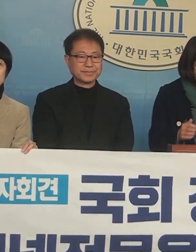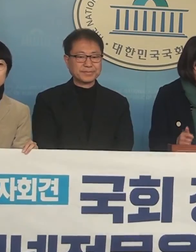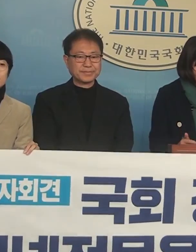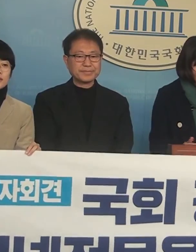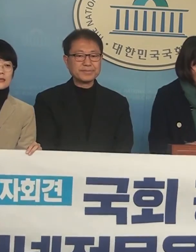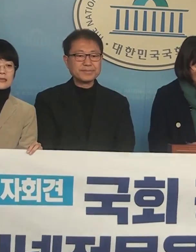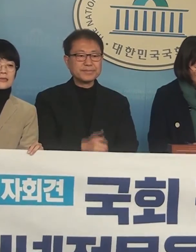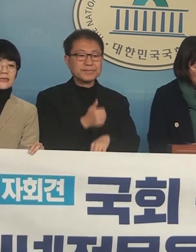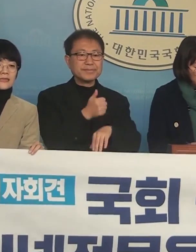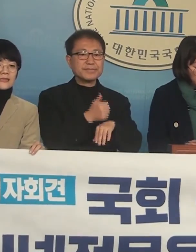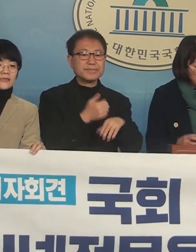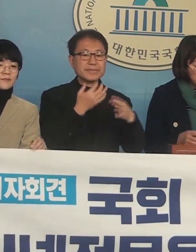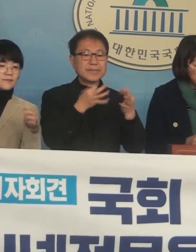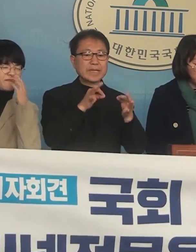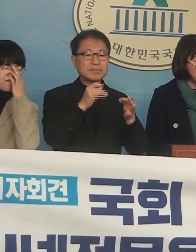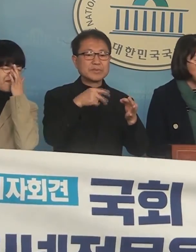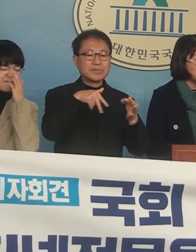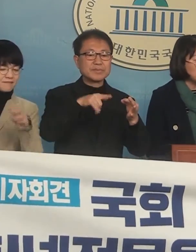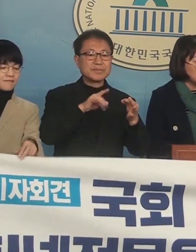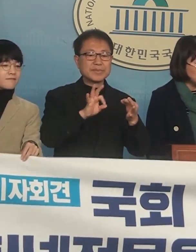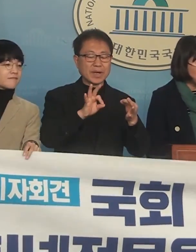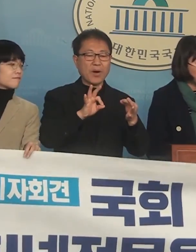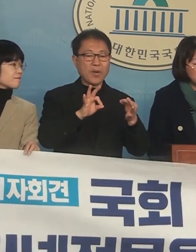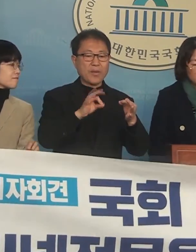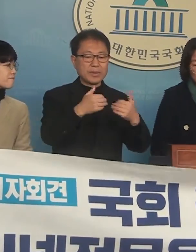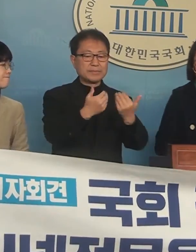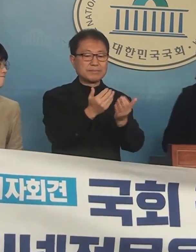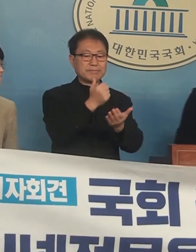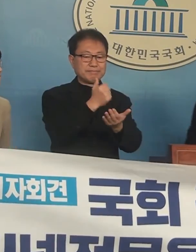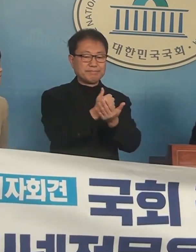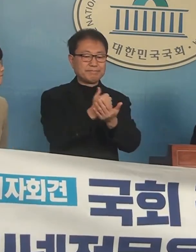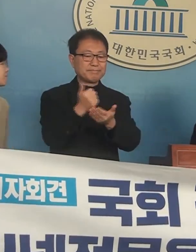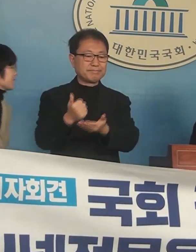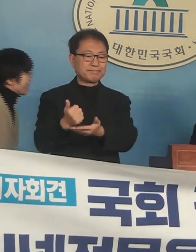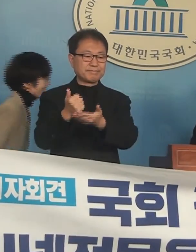네, 마지막으로 김은정 참여연대 경제노동팀장 모시겠습니다.